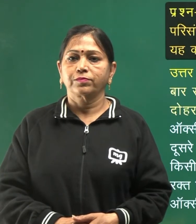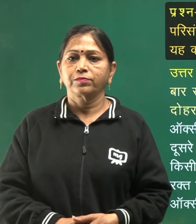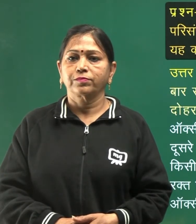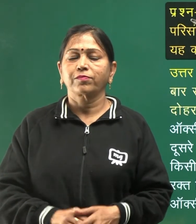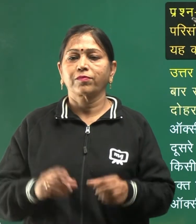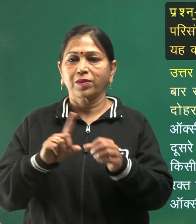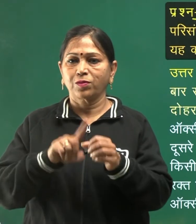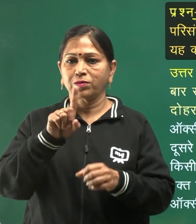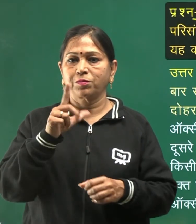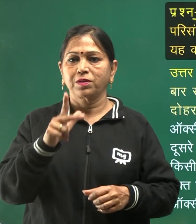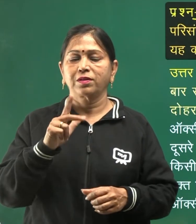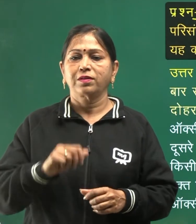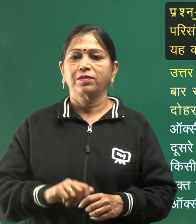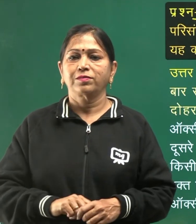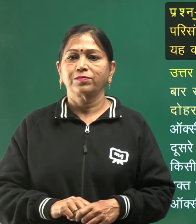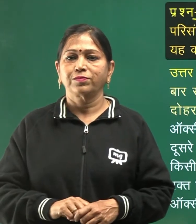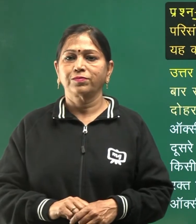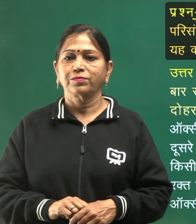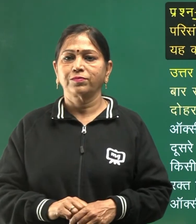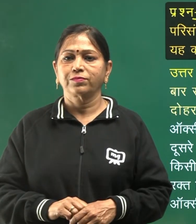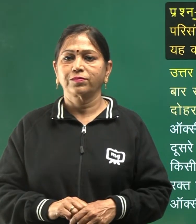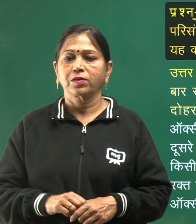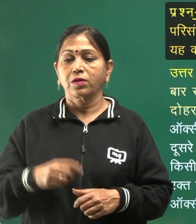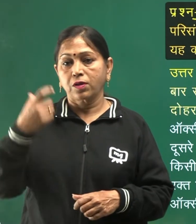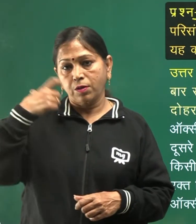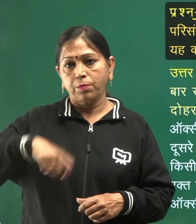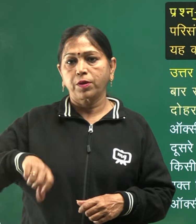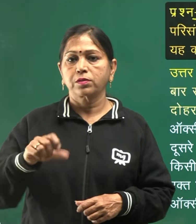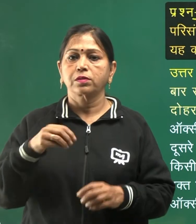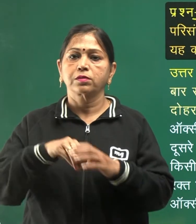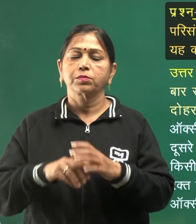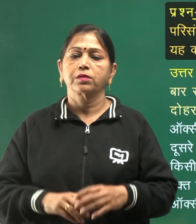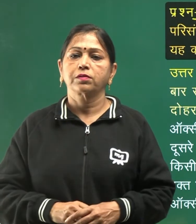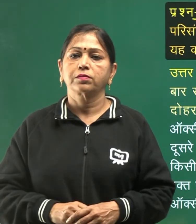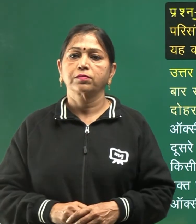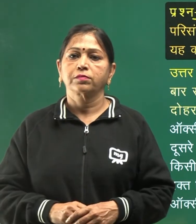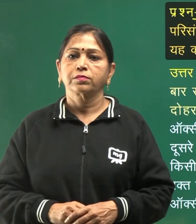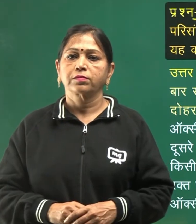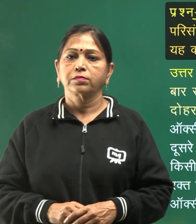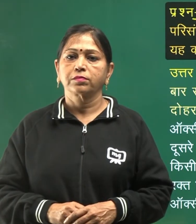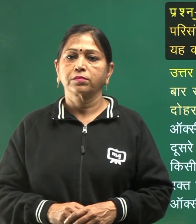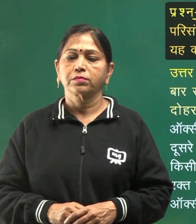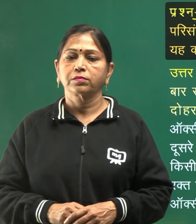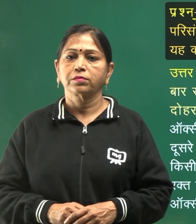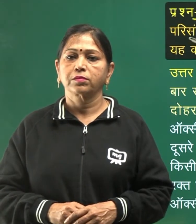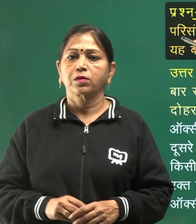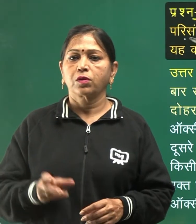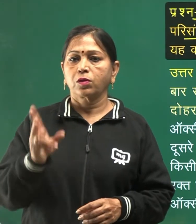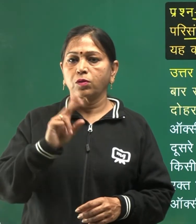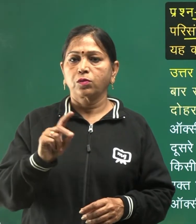प्रश्न 18 मनुष्य में दोहरा